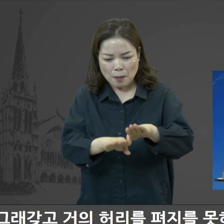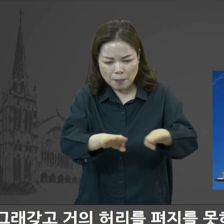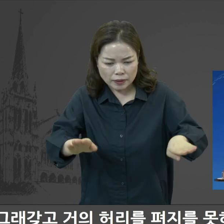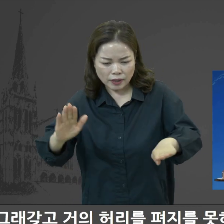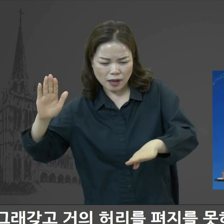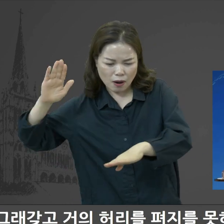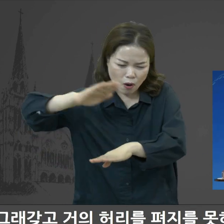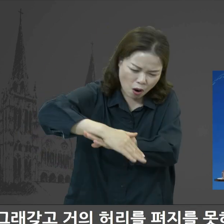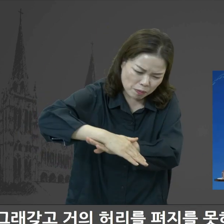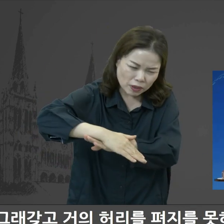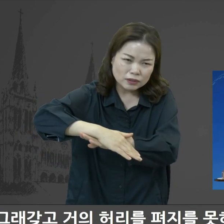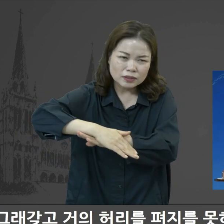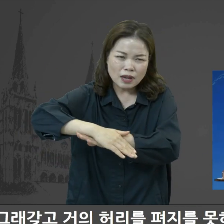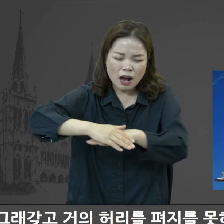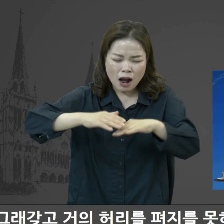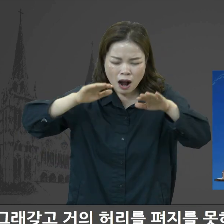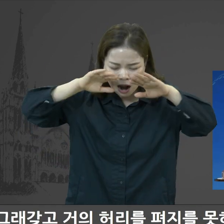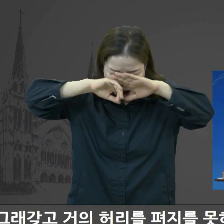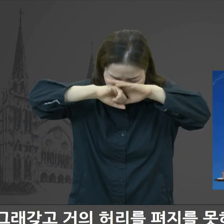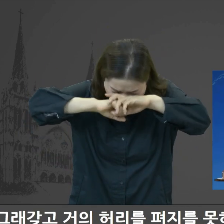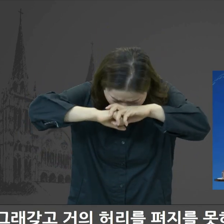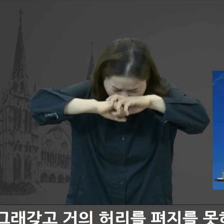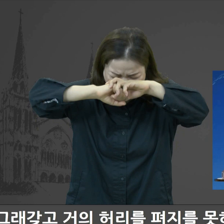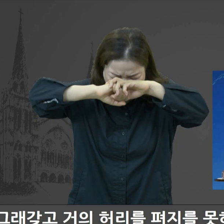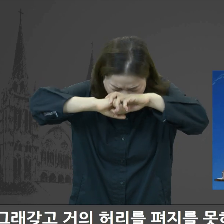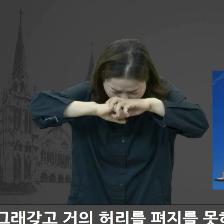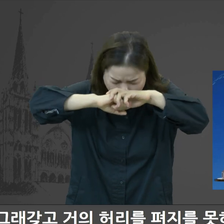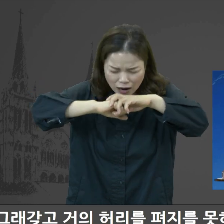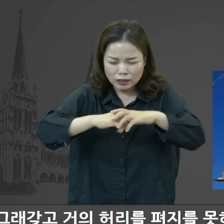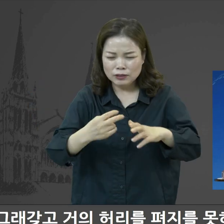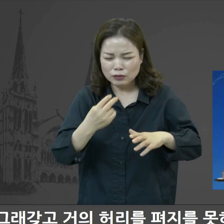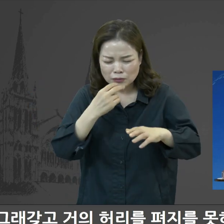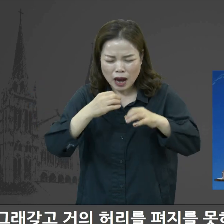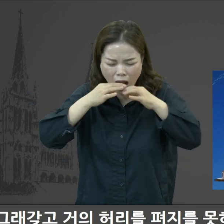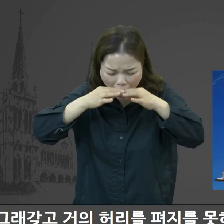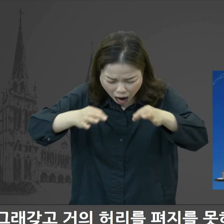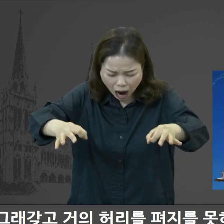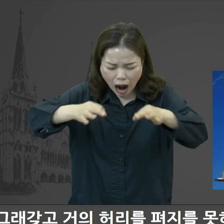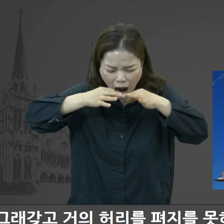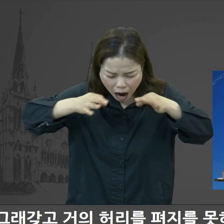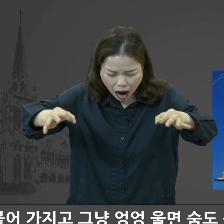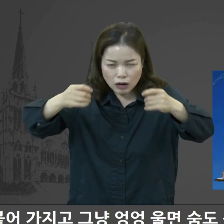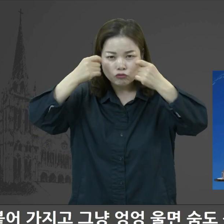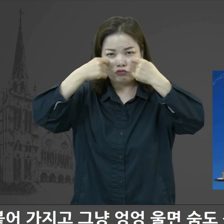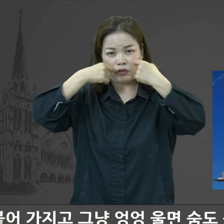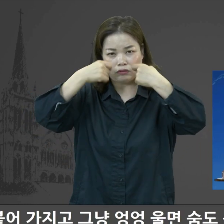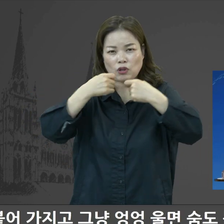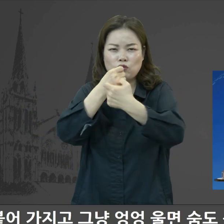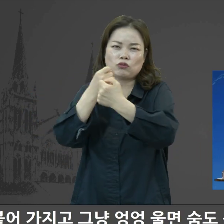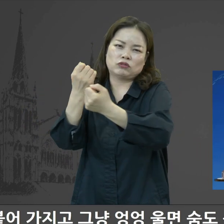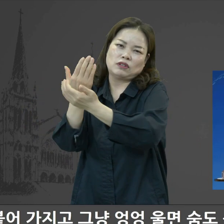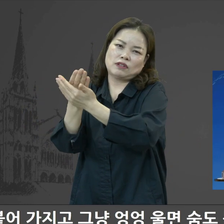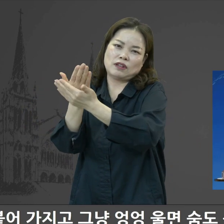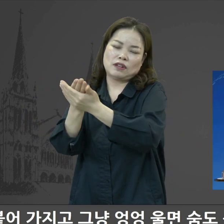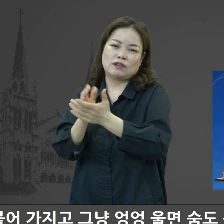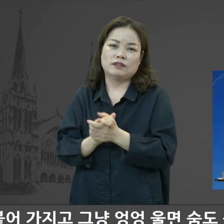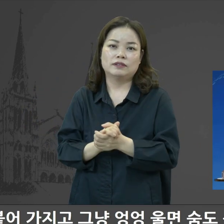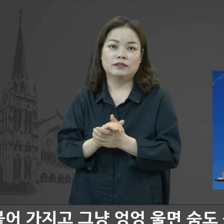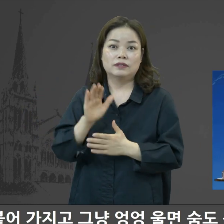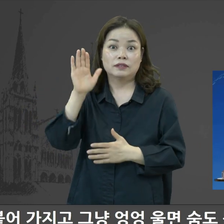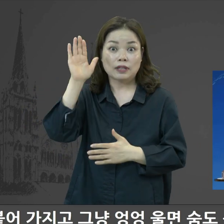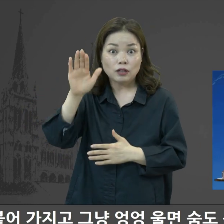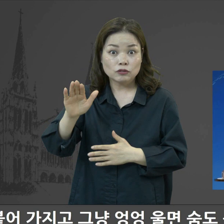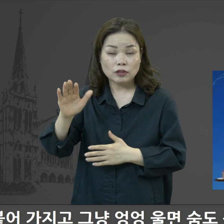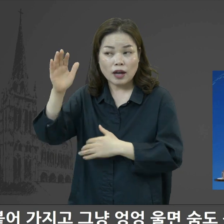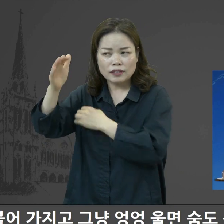붙어가지고 그냥 앙앙앙, 나중엔 숨도 못 쉬어지게 그렇게 앙앙앙 울었어요. 용서해달라고. 나중에는요,